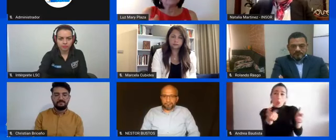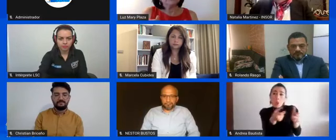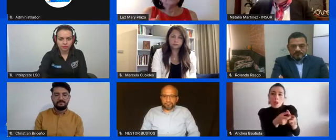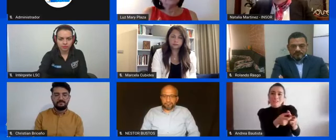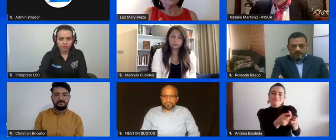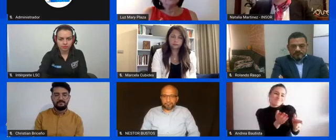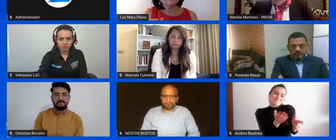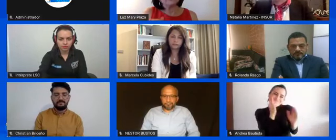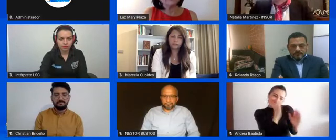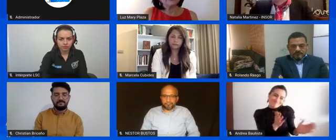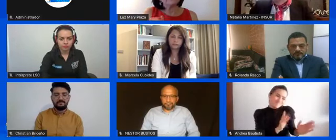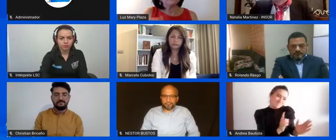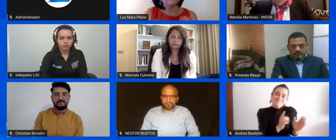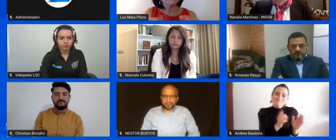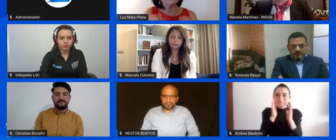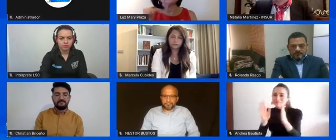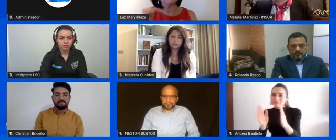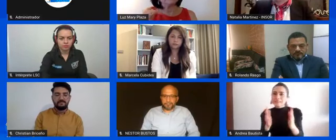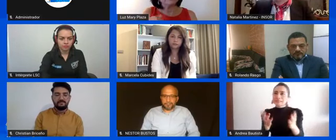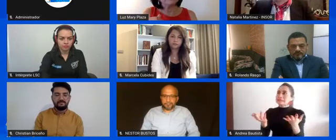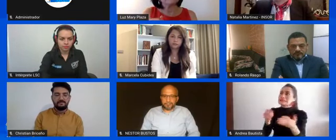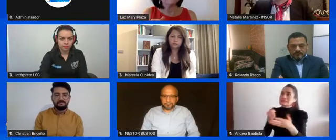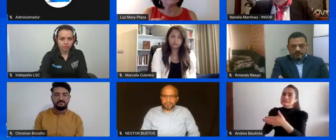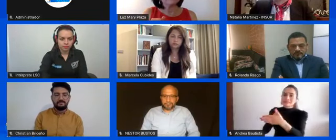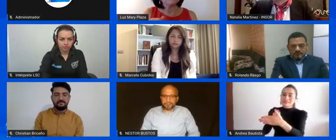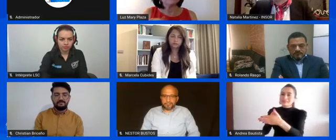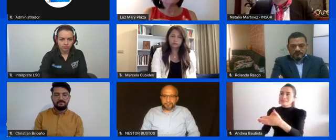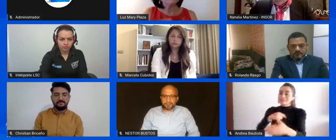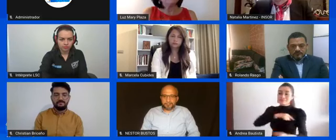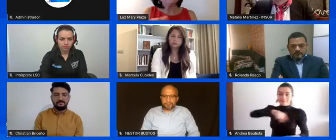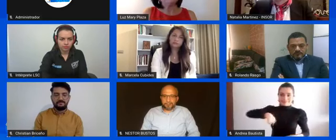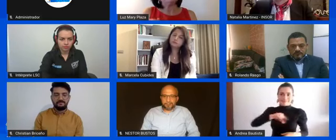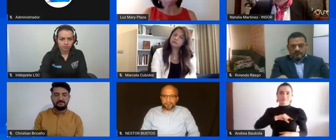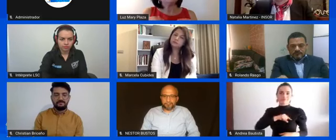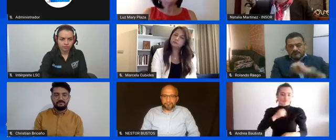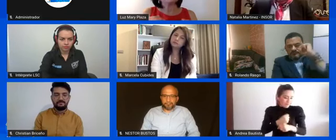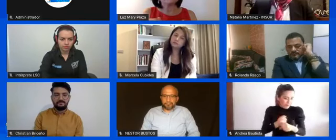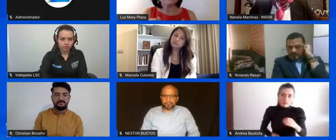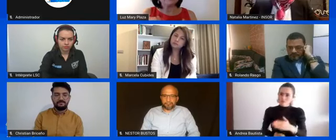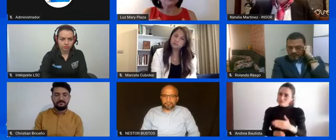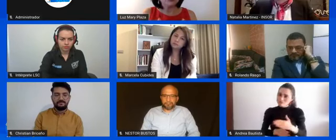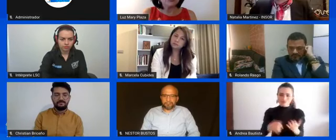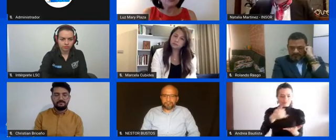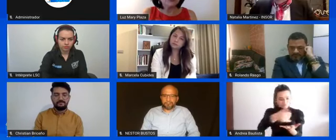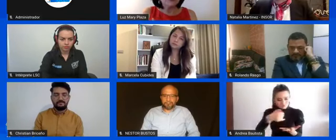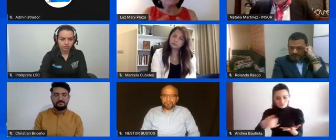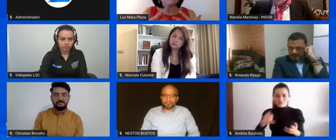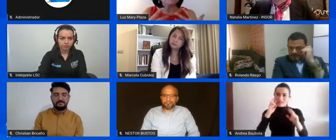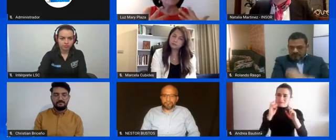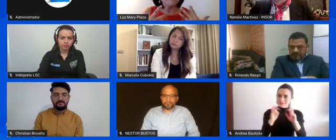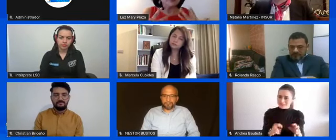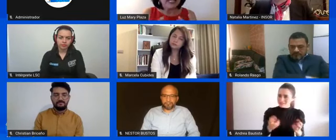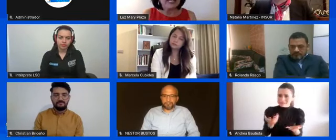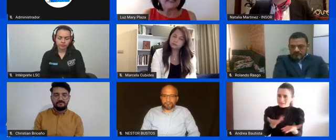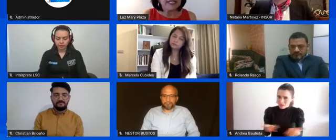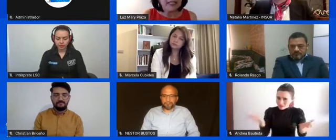con todo el trabajo de las publicaciones y de las investigaciones, la gente dentro de los territorios se